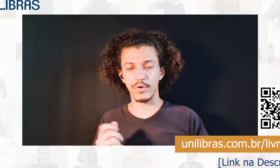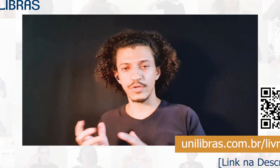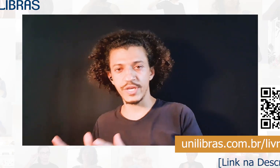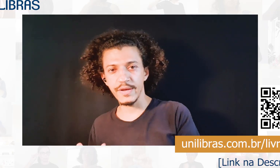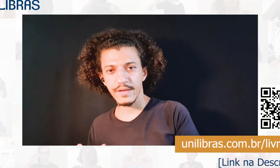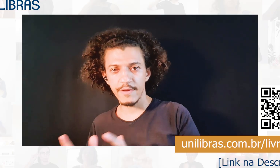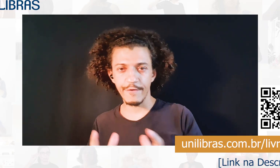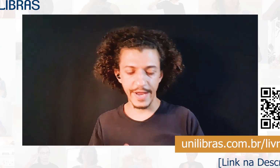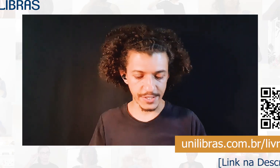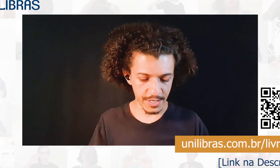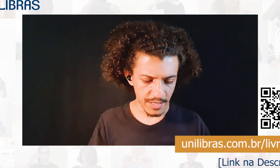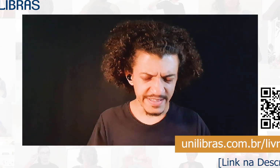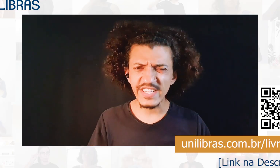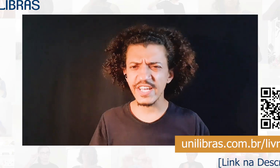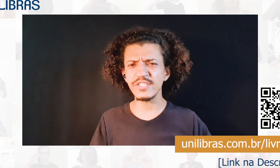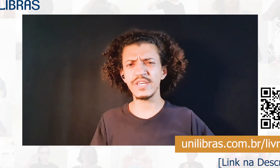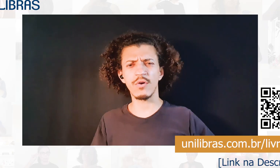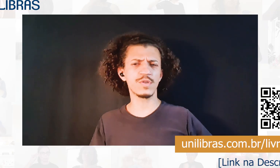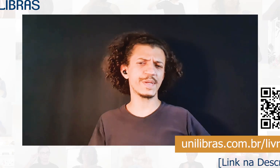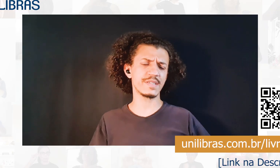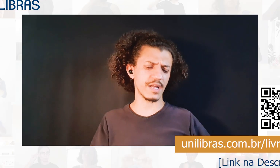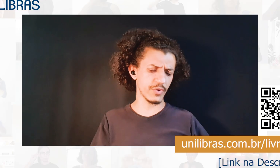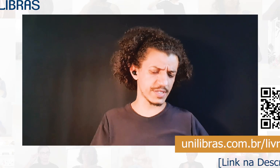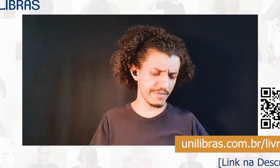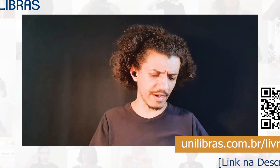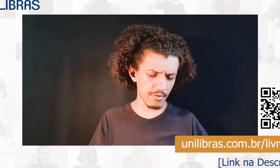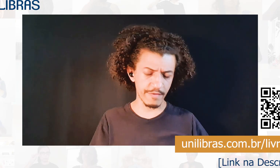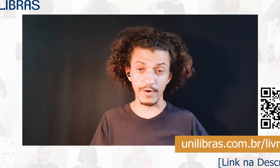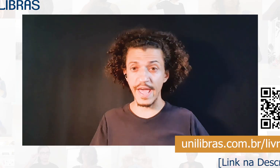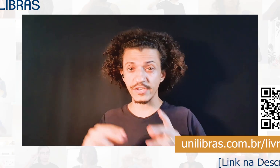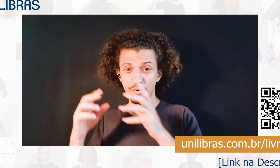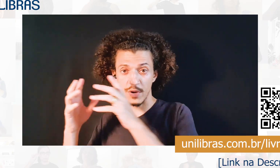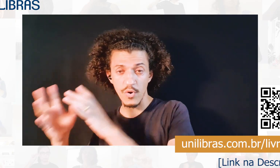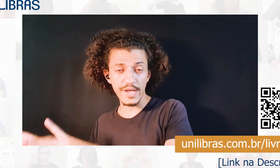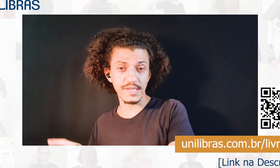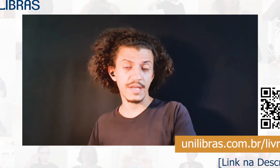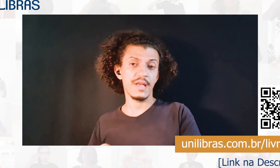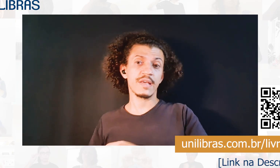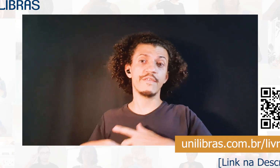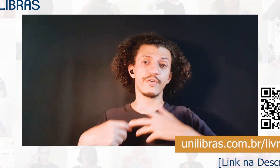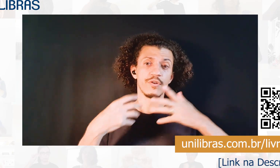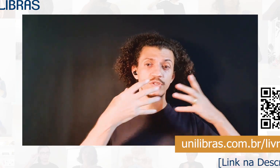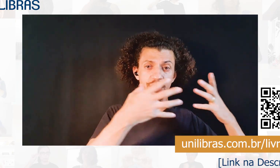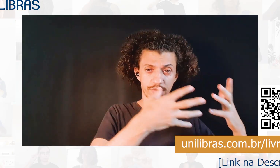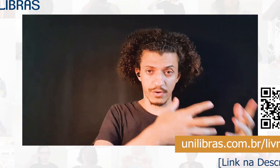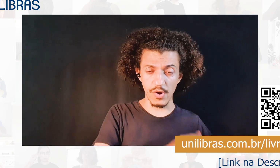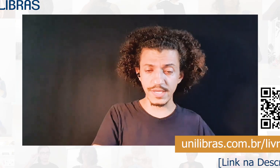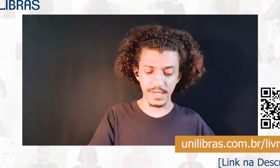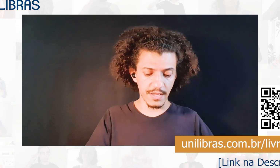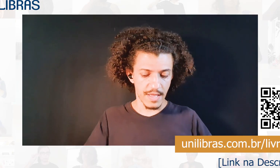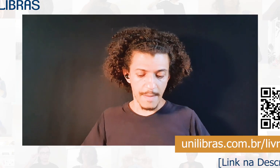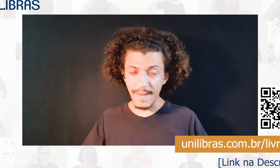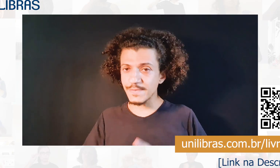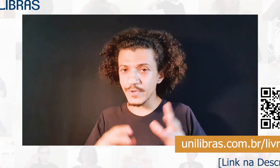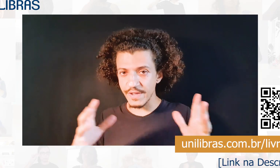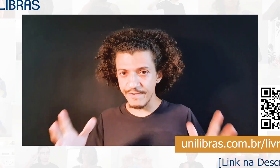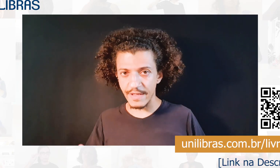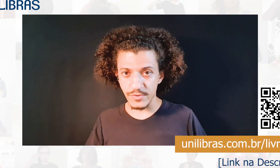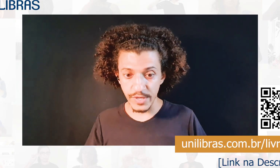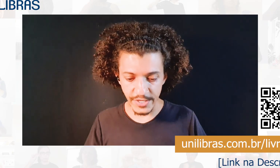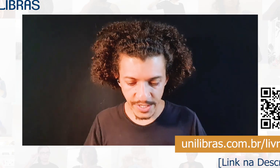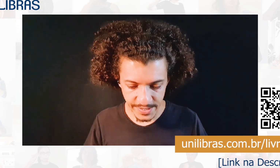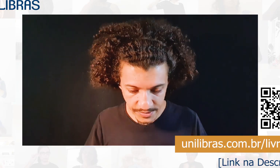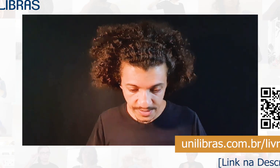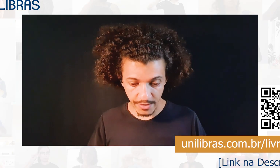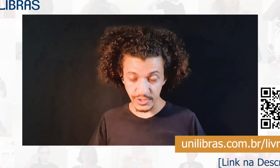sinais. Fonologia e fonética. Tem gente, alguns pesquisadores, que falam que fonética é uma coisa, que fonologia é outra coisa, mas para os